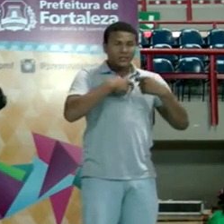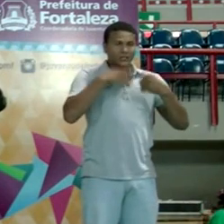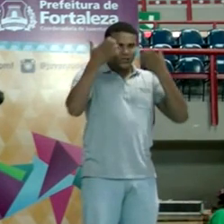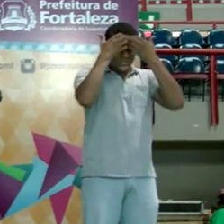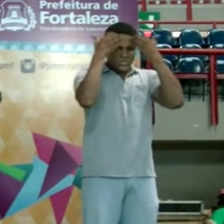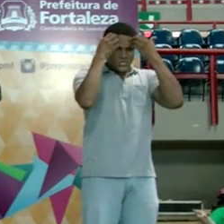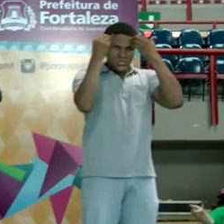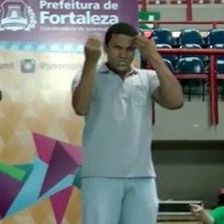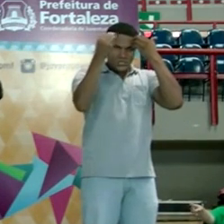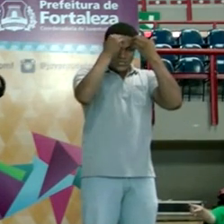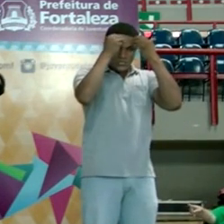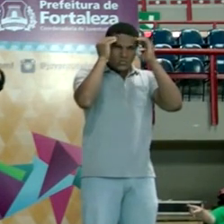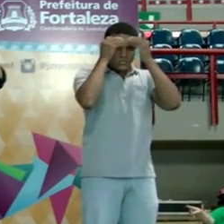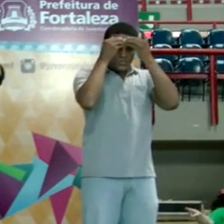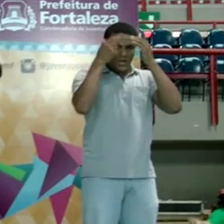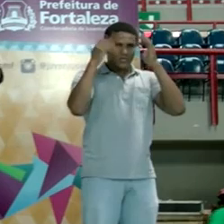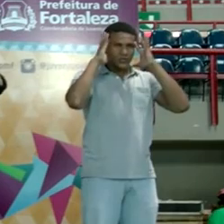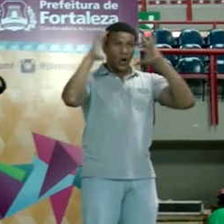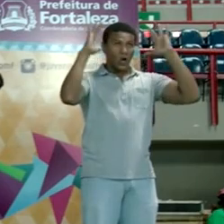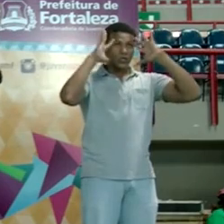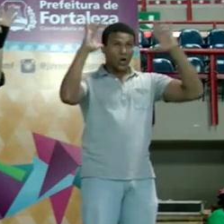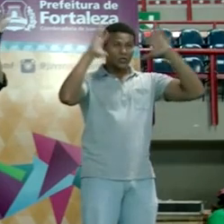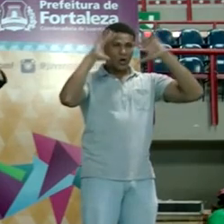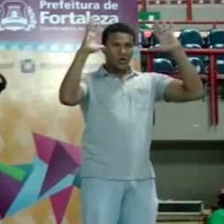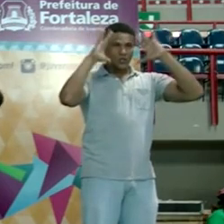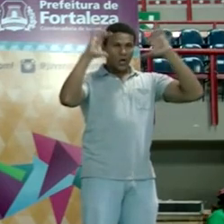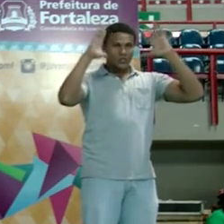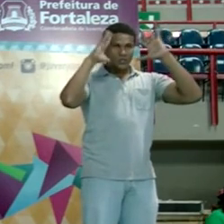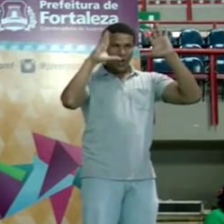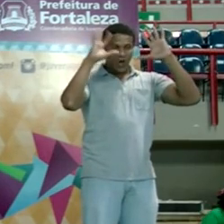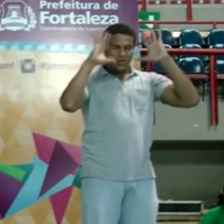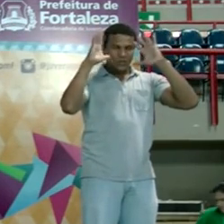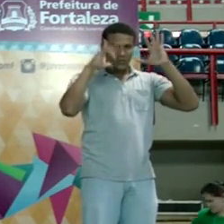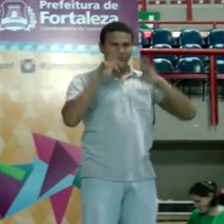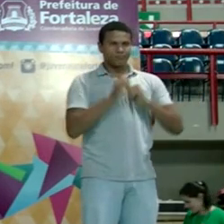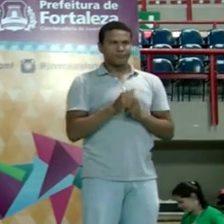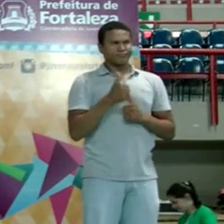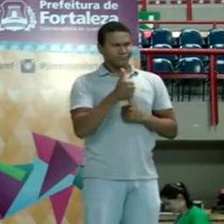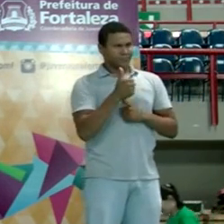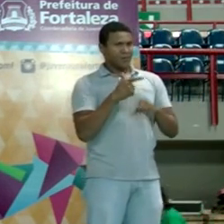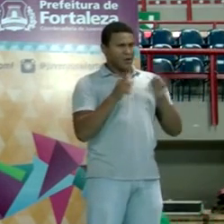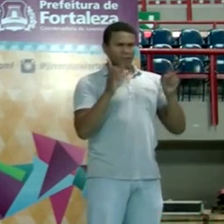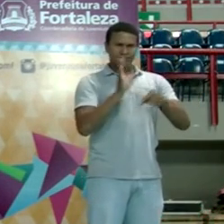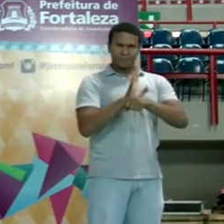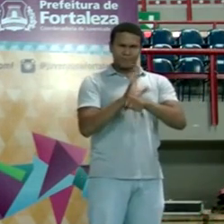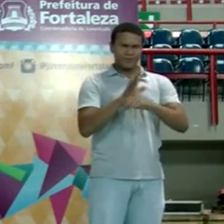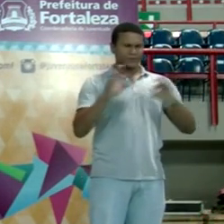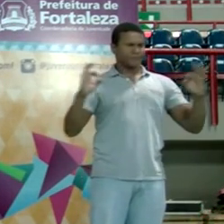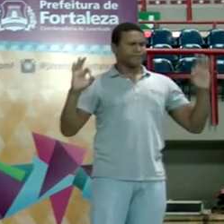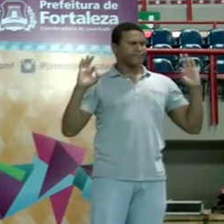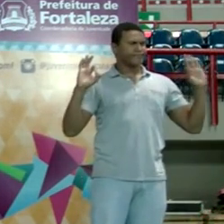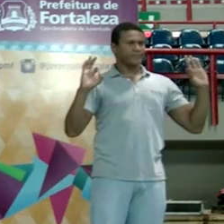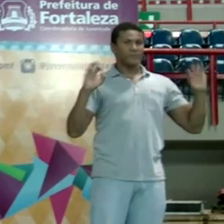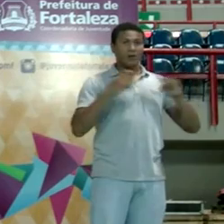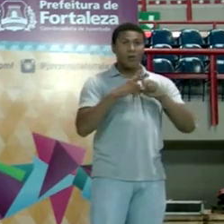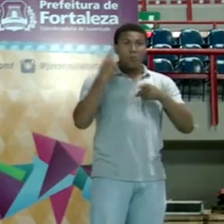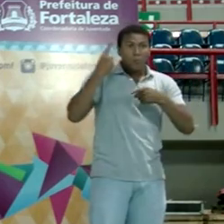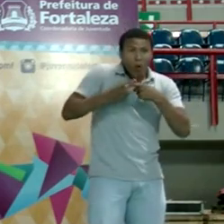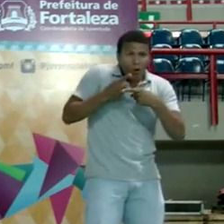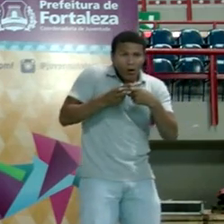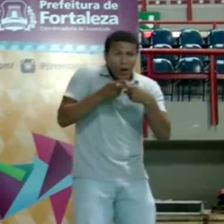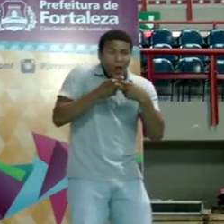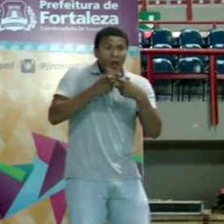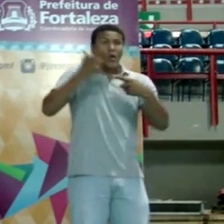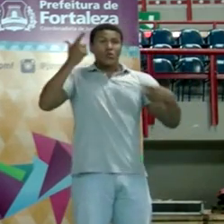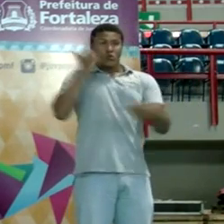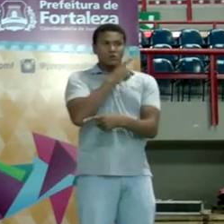alguém. Aí eles vão entrando no sonho, a doidice doida. Pois bem, mas o filme ele é sensacional, porque uma vez que essa ideia está